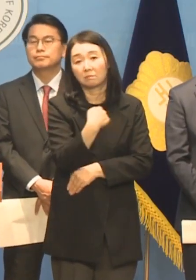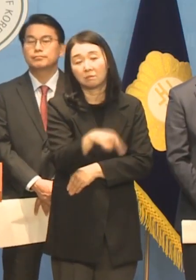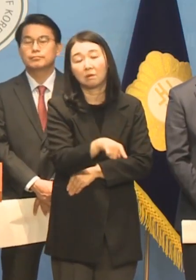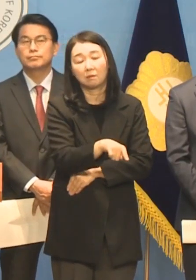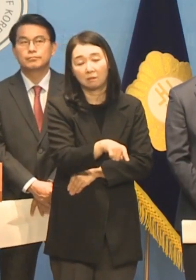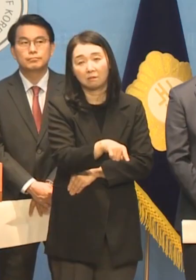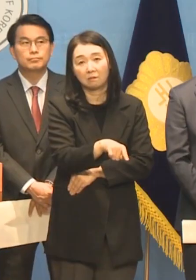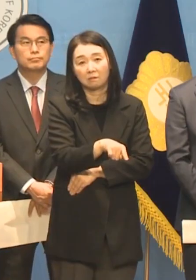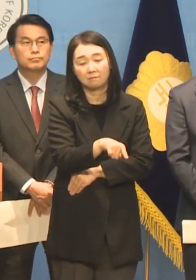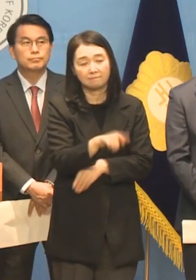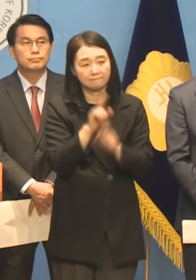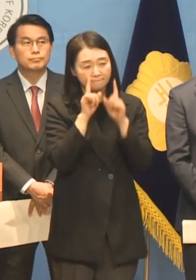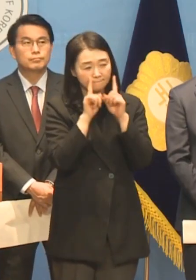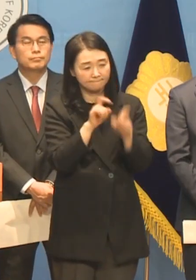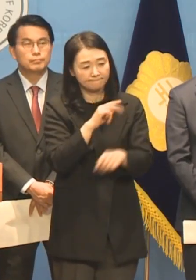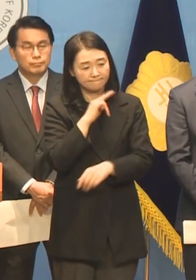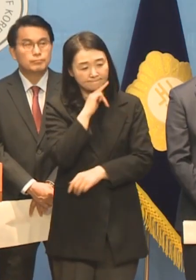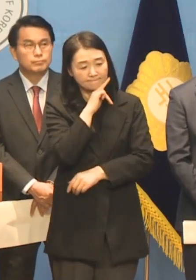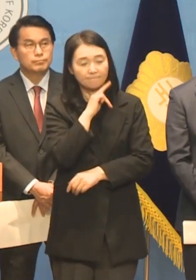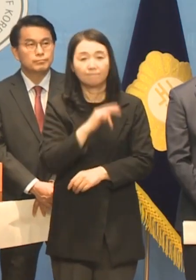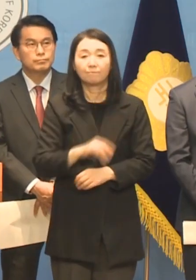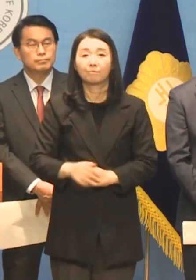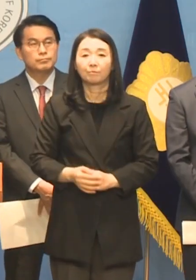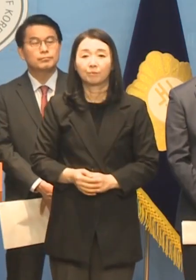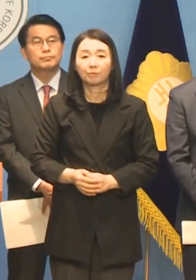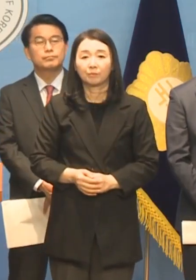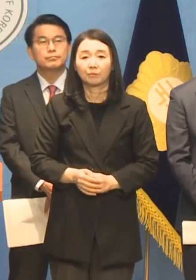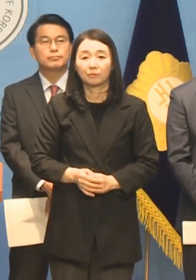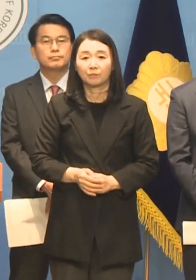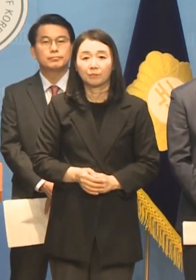무엇인지 의구심이 간다고까지 말했습니다.